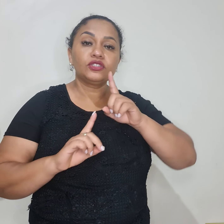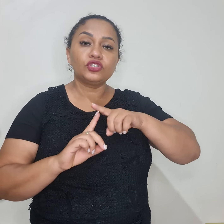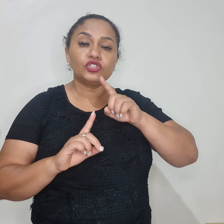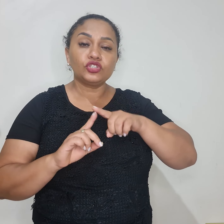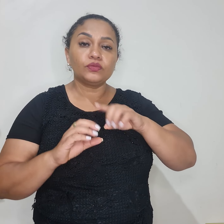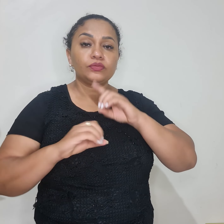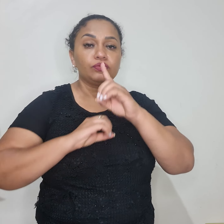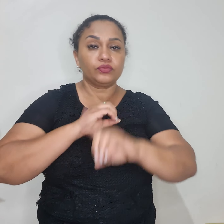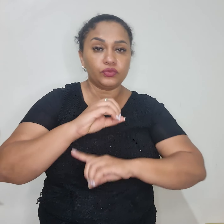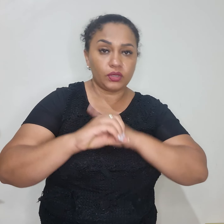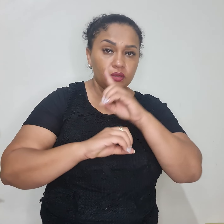assunto?